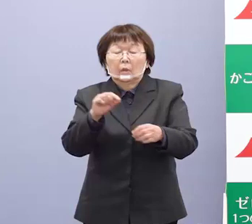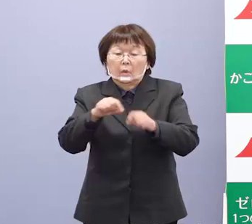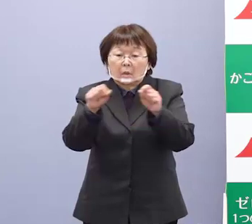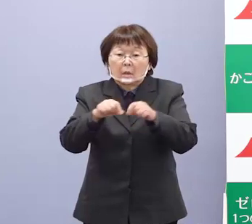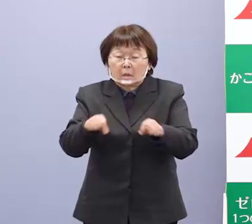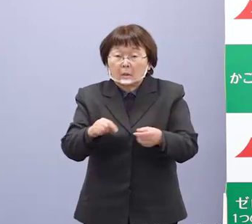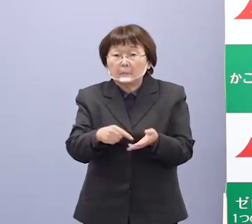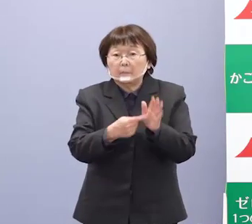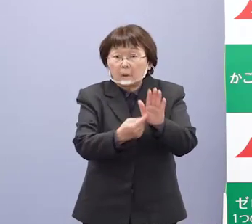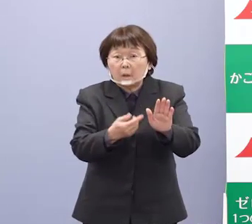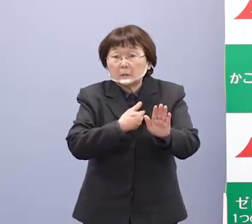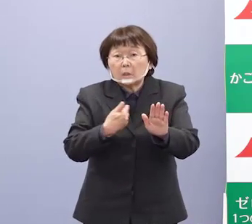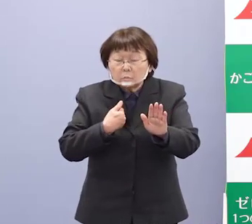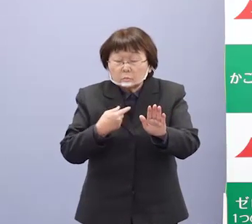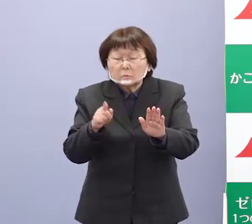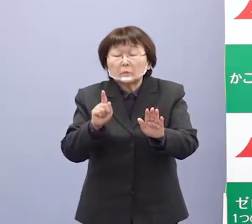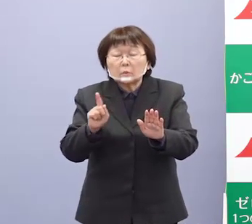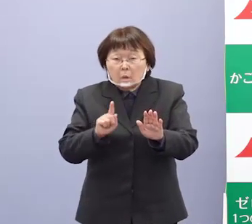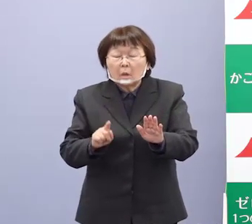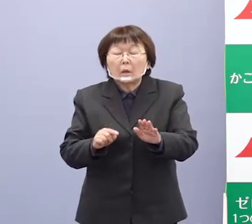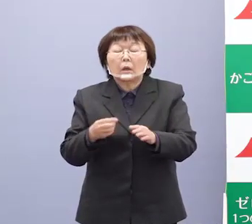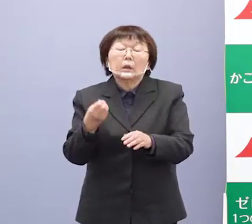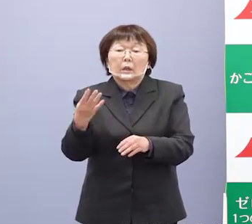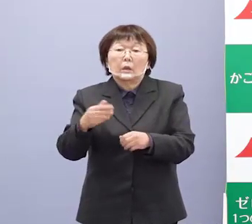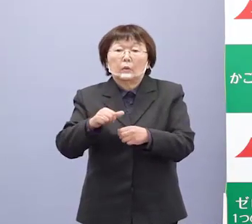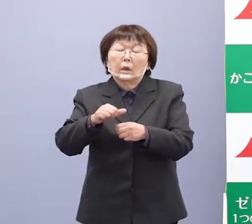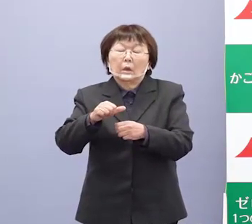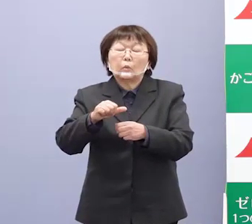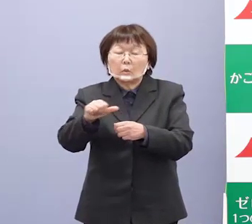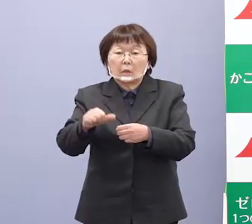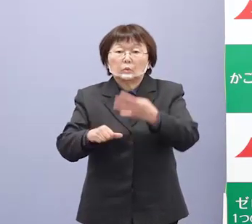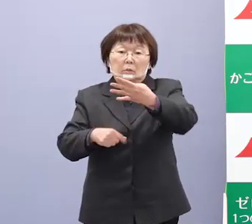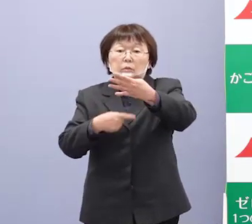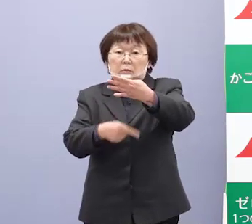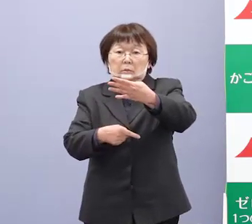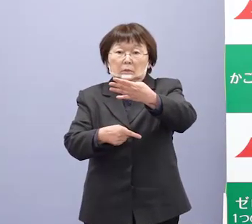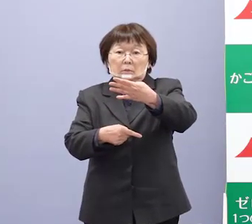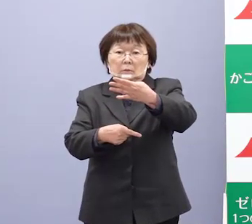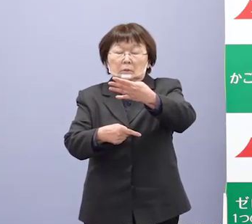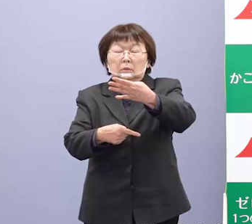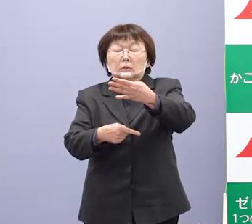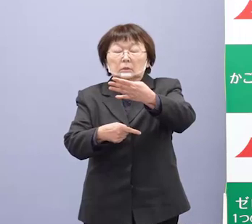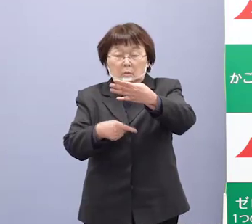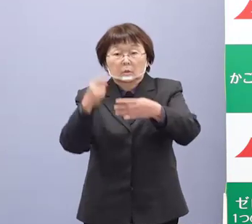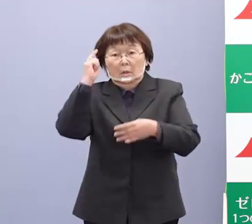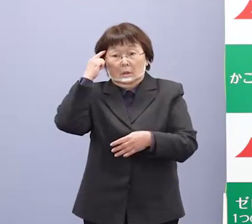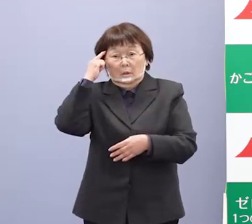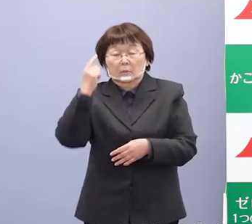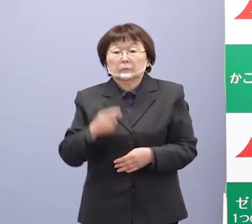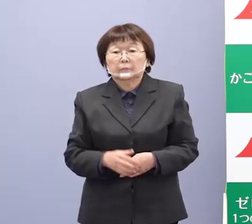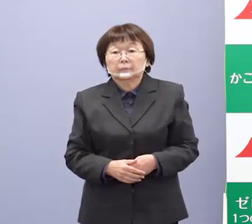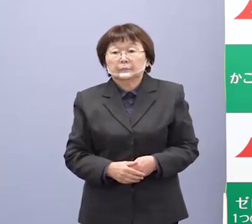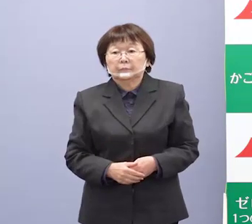出るのが、令和5年4月1日現在の数字として出てくるものだというふうに考えています。